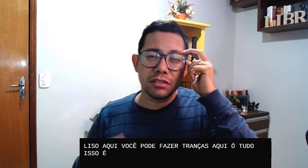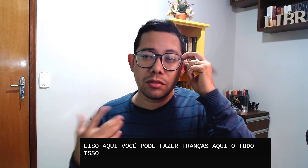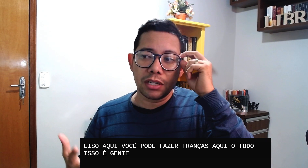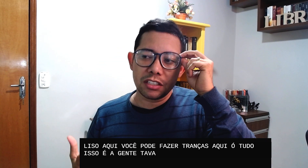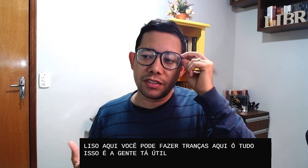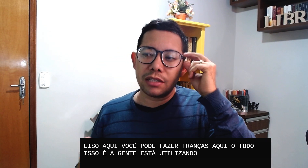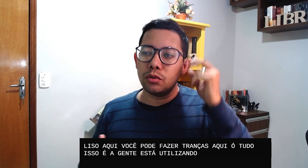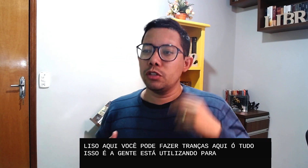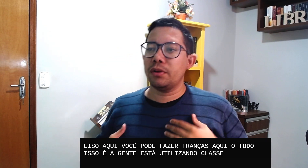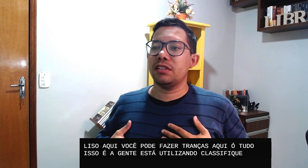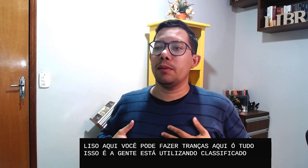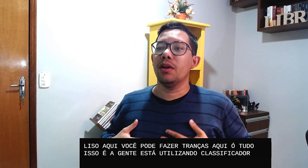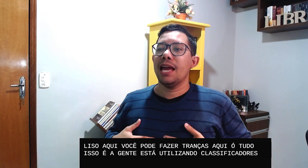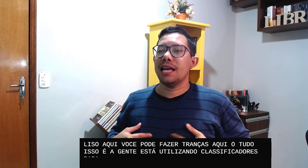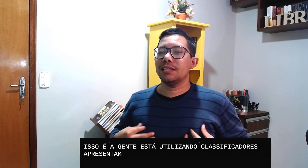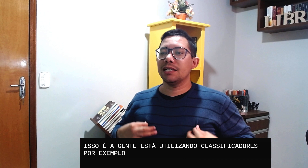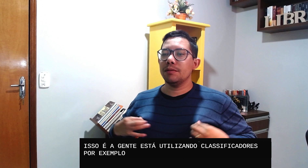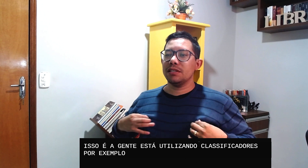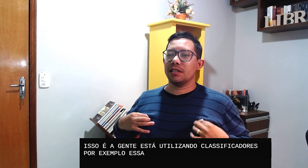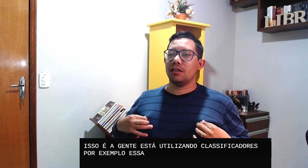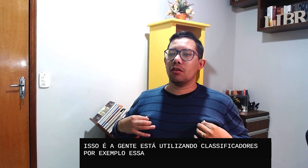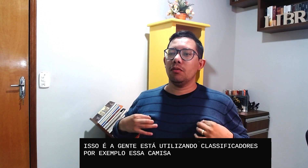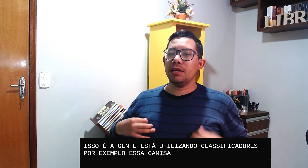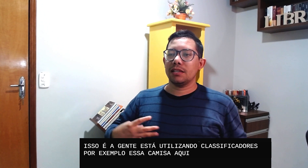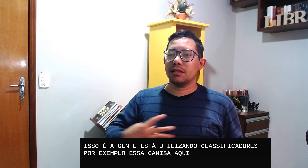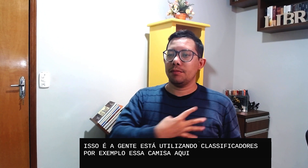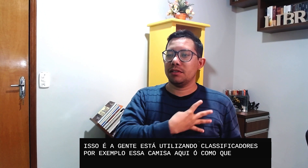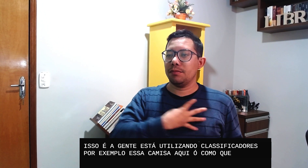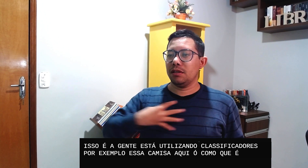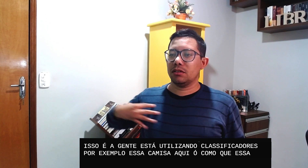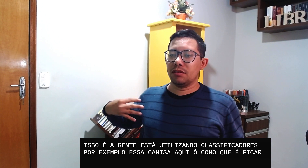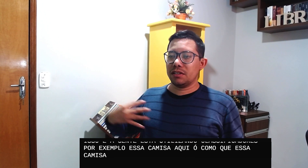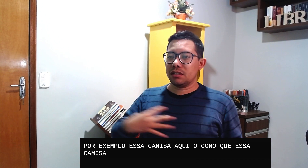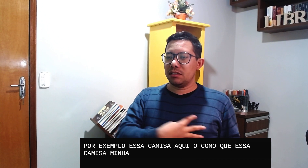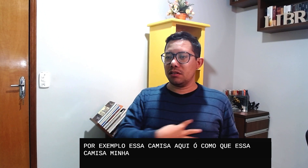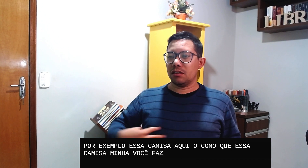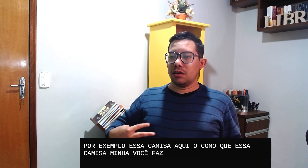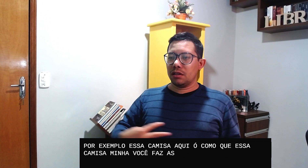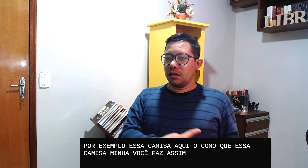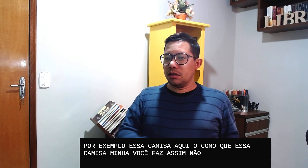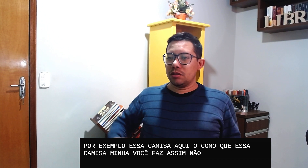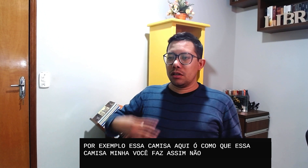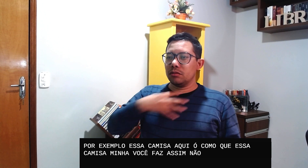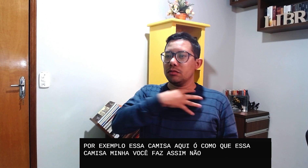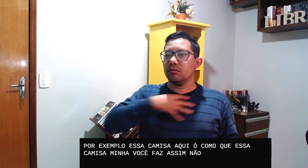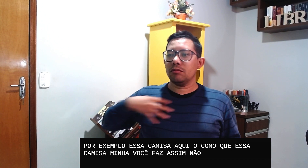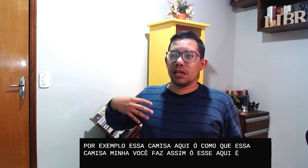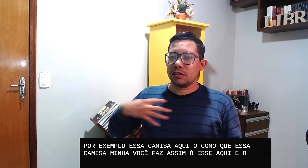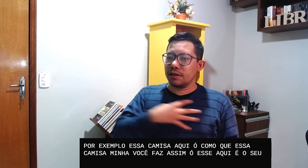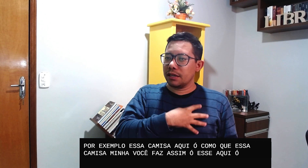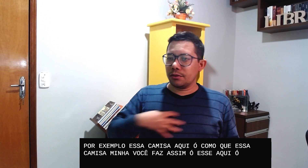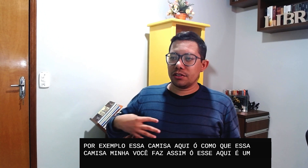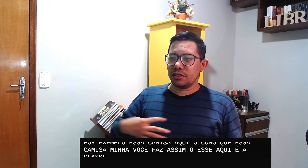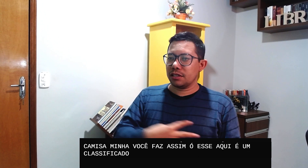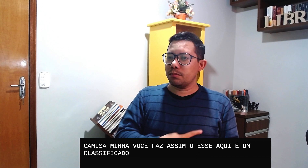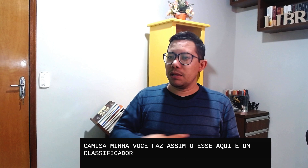utilizando classificadores. Por exemplo, essa camisa aqui, ó. Como que é essa camisa minha, ó? Você faz assim, ó. Isso aqui é um classificador, a gente está